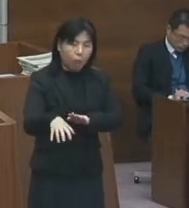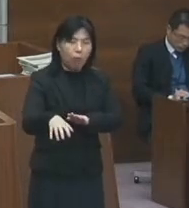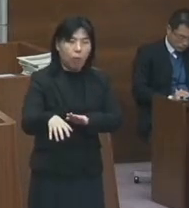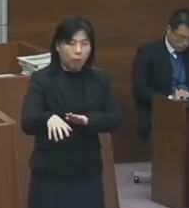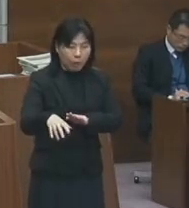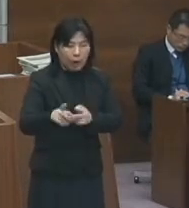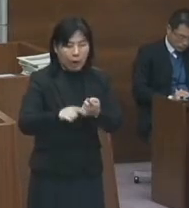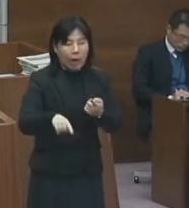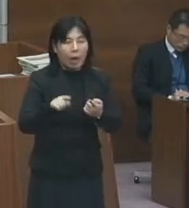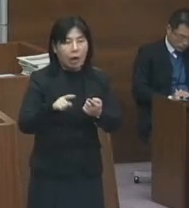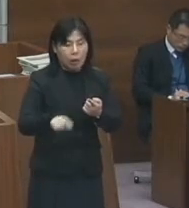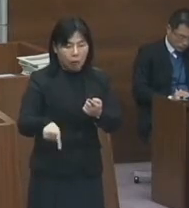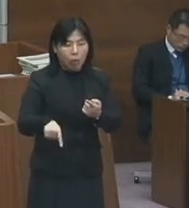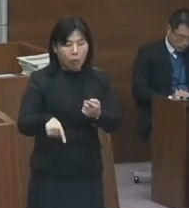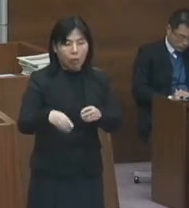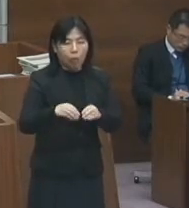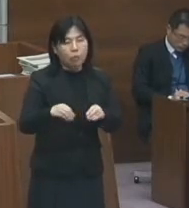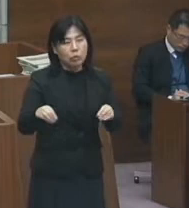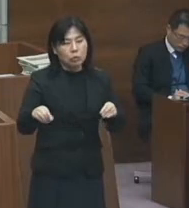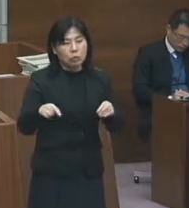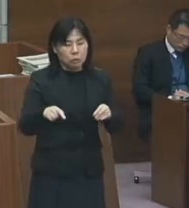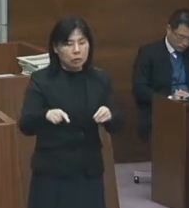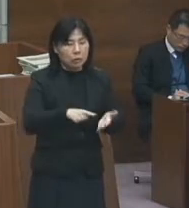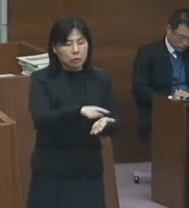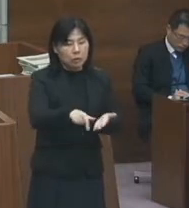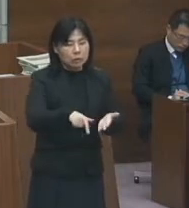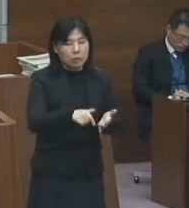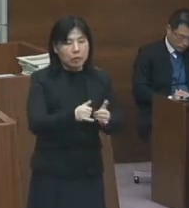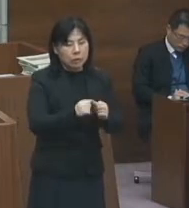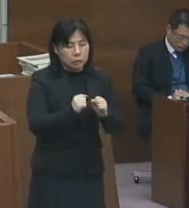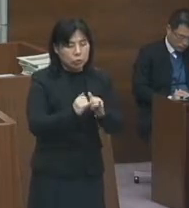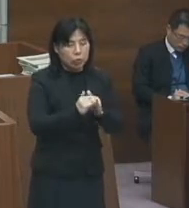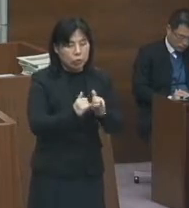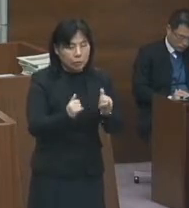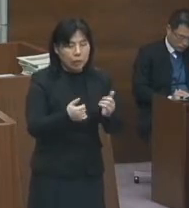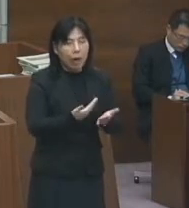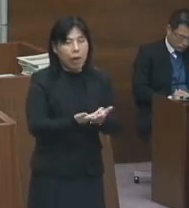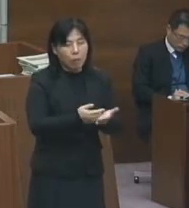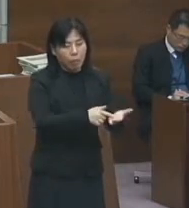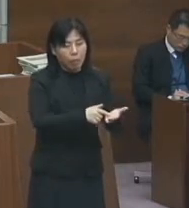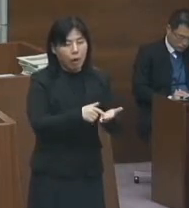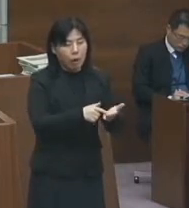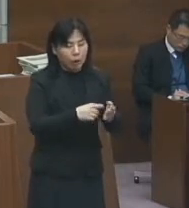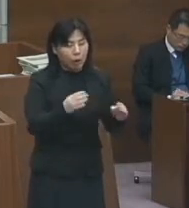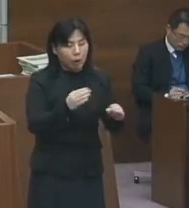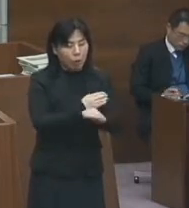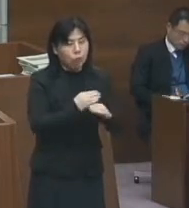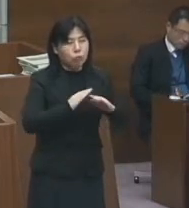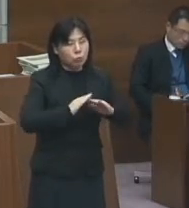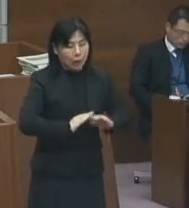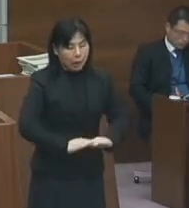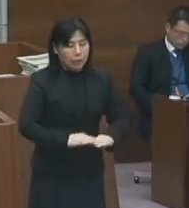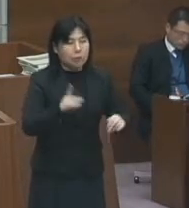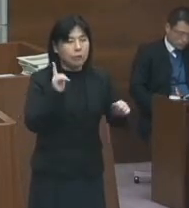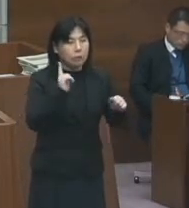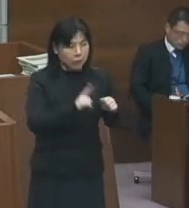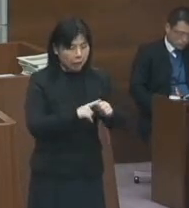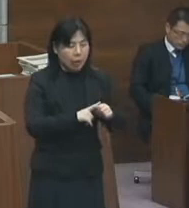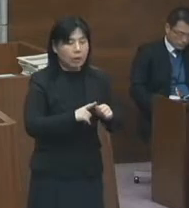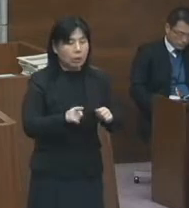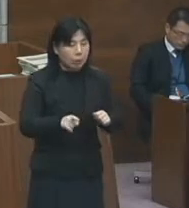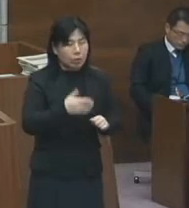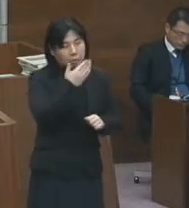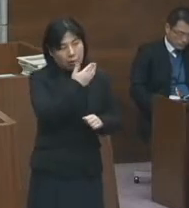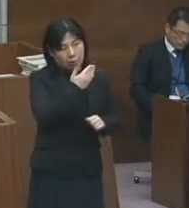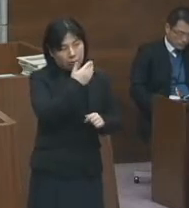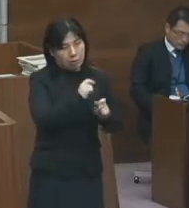用地の活用に際しても、地域住民から要望が多い交通安全対策の取り組みを進める上でも極めて重